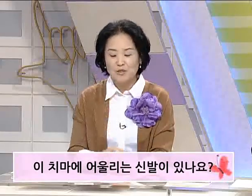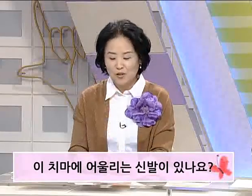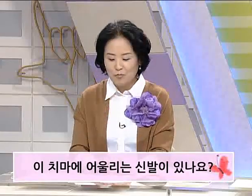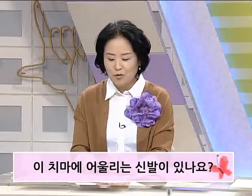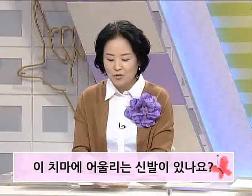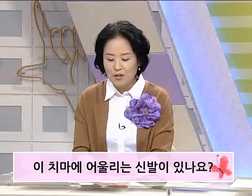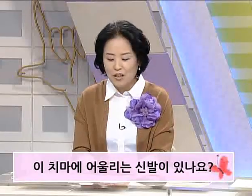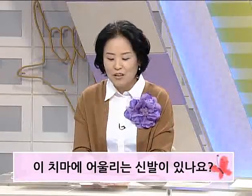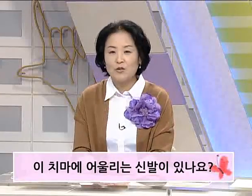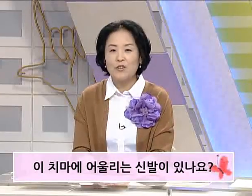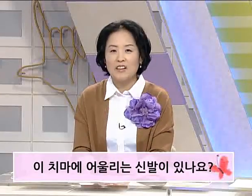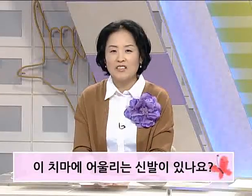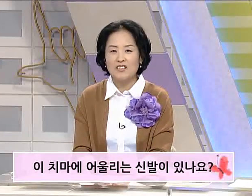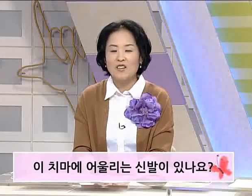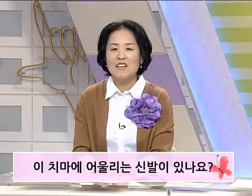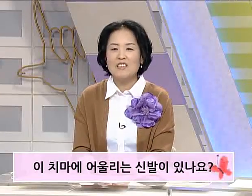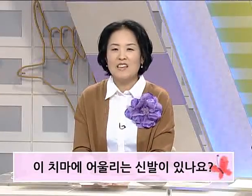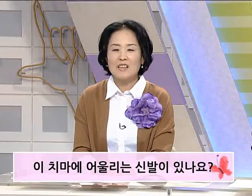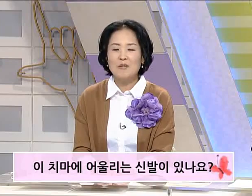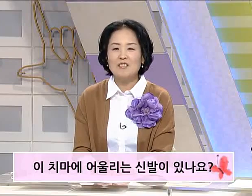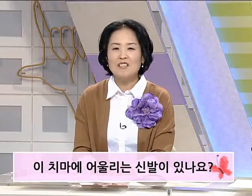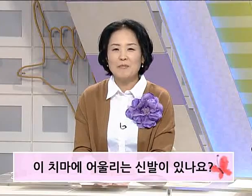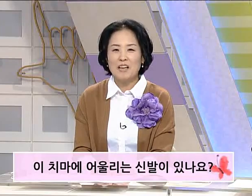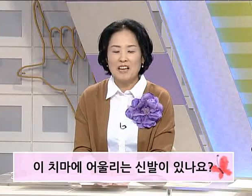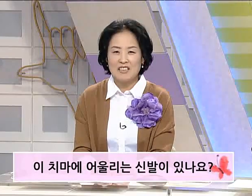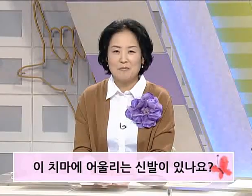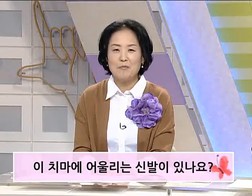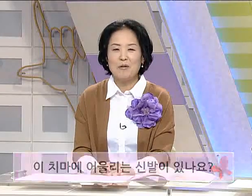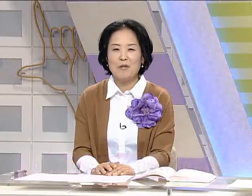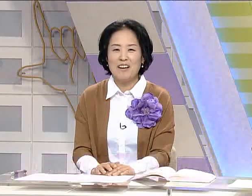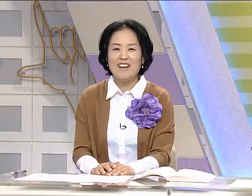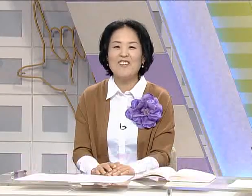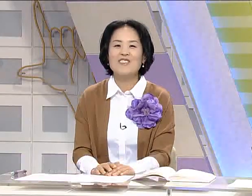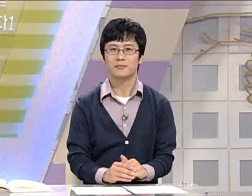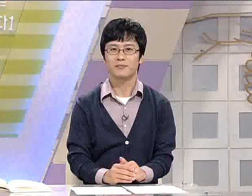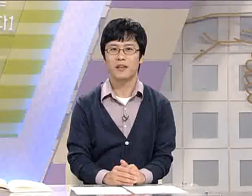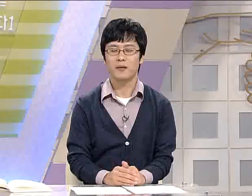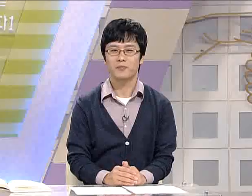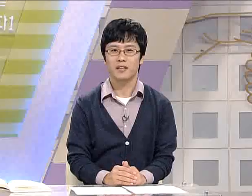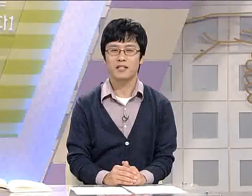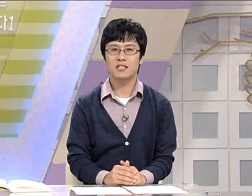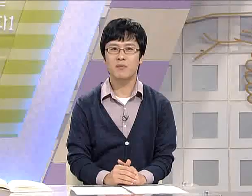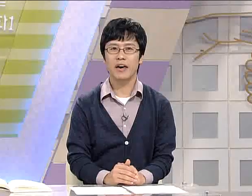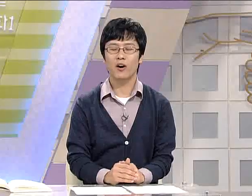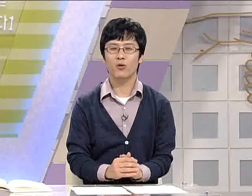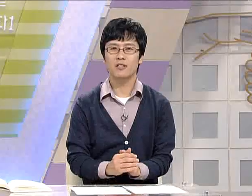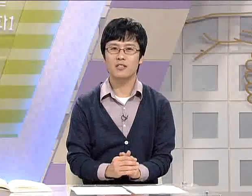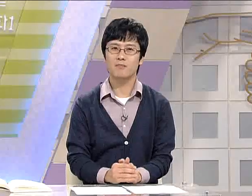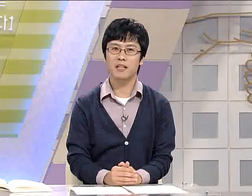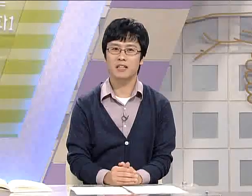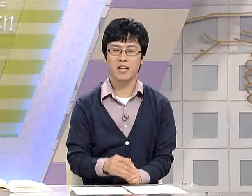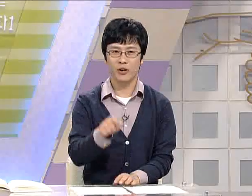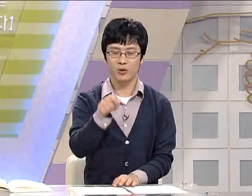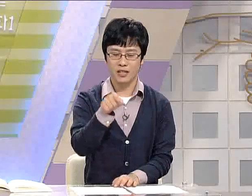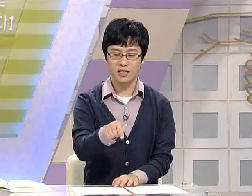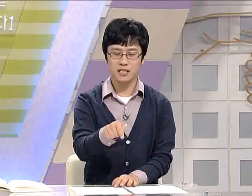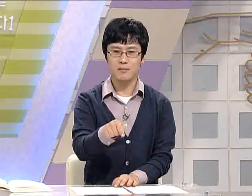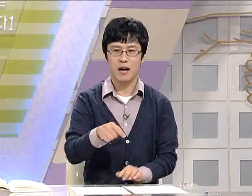의문스러운 표정으로 해줘도 되겠죠? 자, 김현철 선생님께 다시 한번 배워볼까요? 네, 이 치마에 어울리는 신발이 있나요? 이 치마,